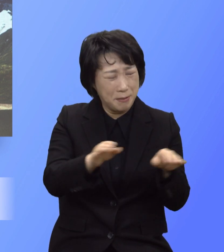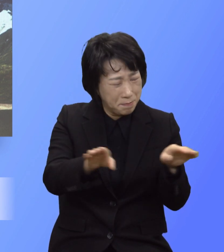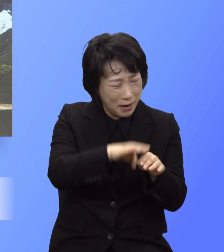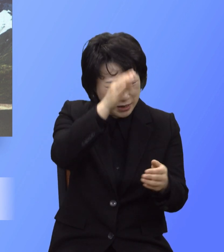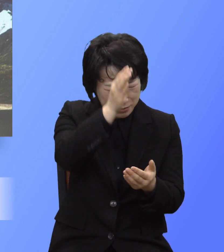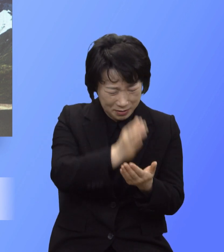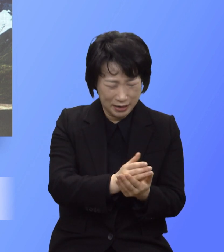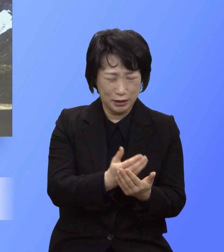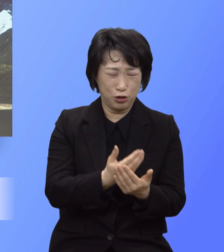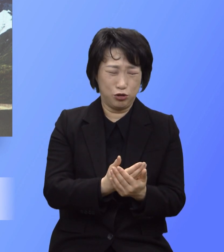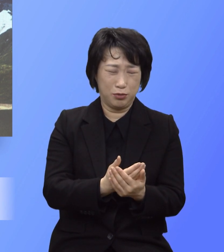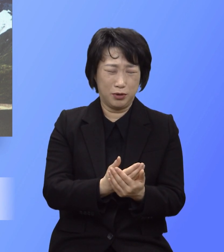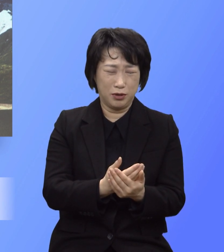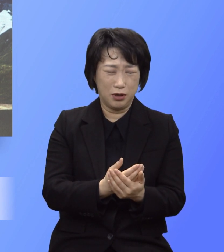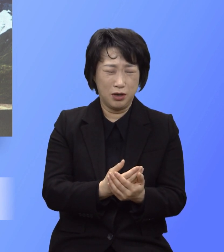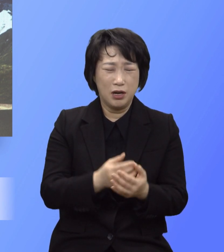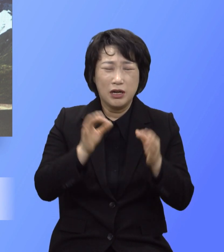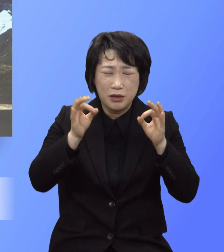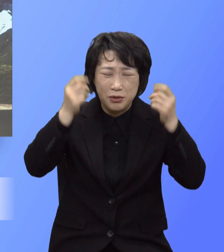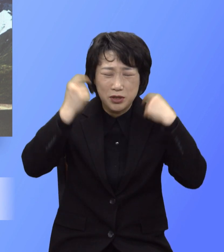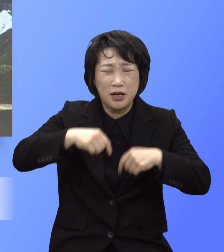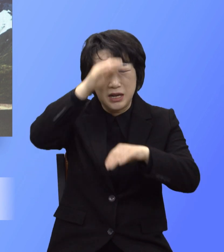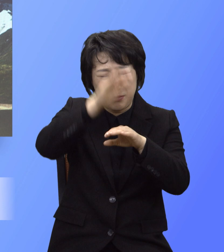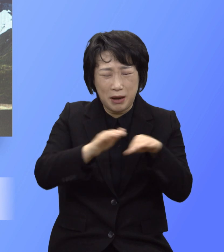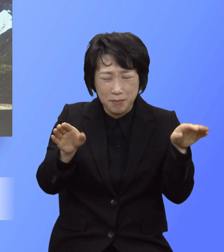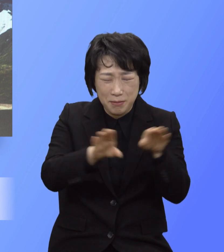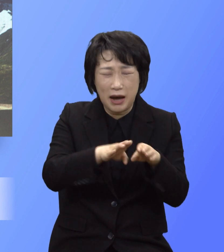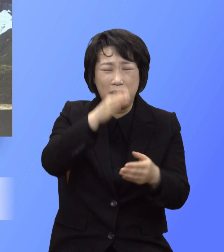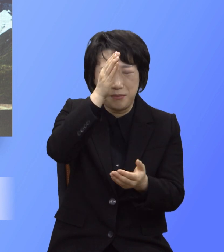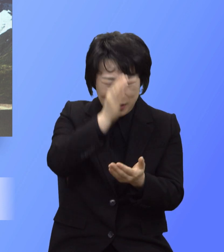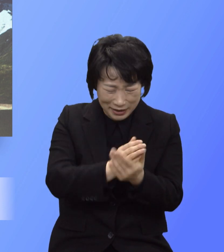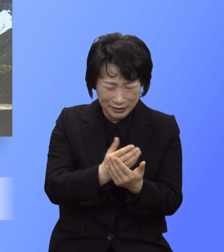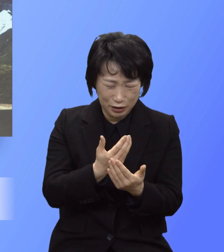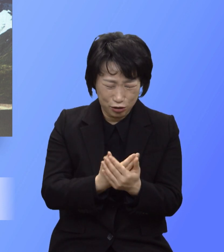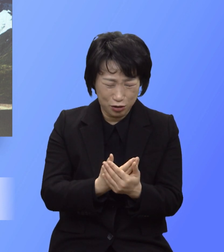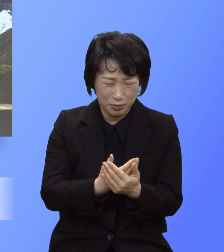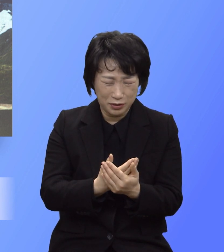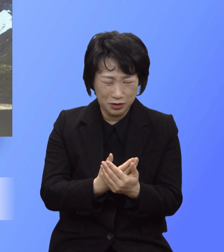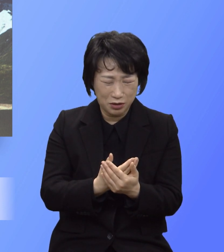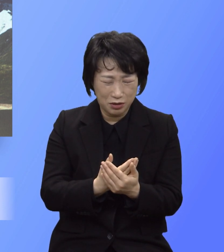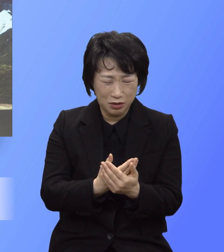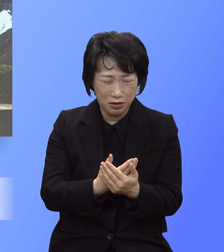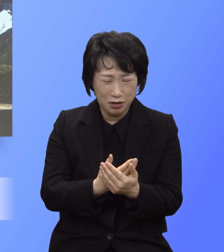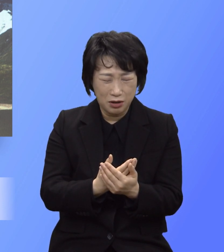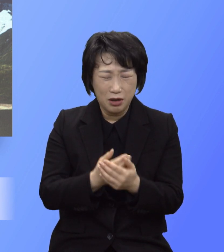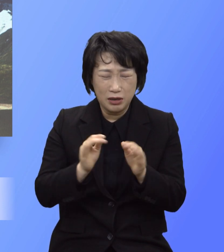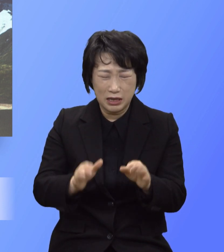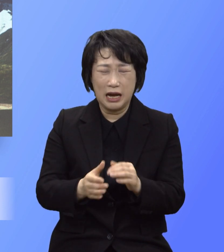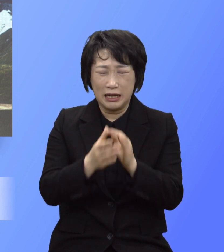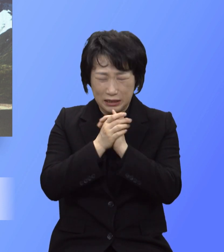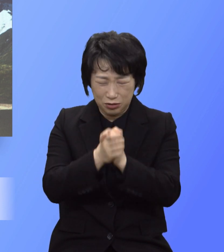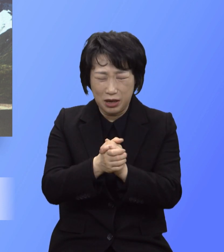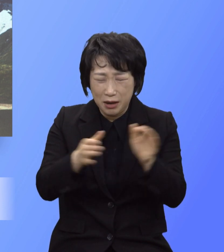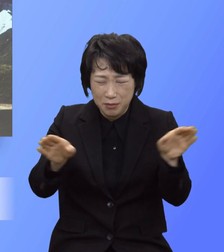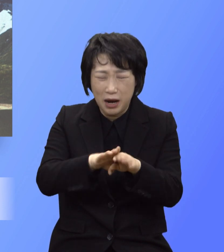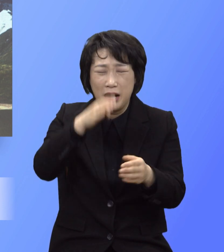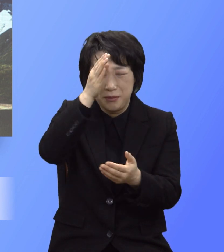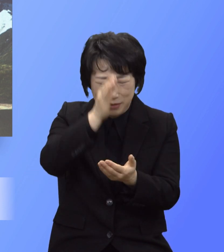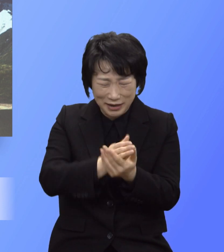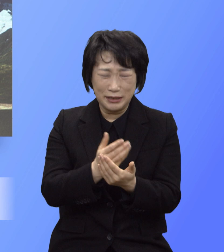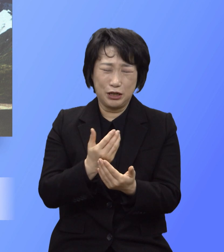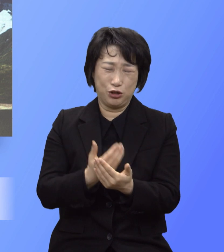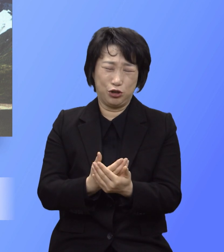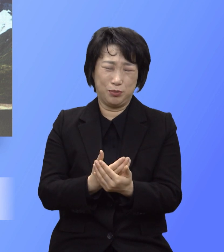결속자가 없게 하옵소서. 금요차례의 결속자가 없게 하옵소서. 기도의 결속자가